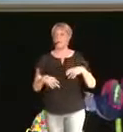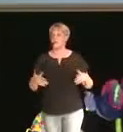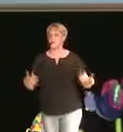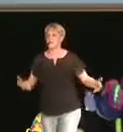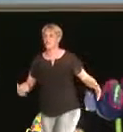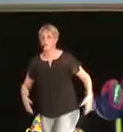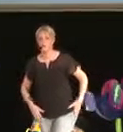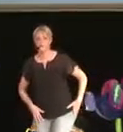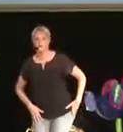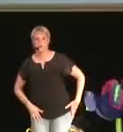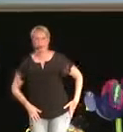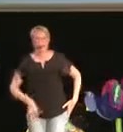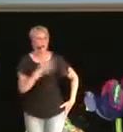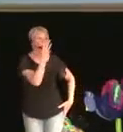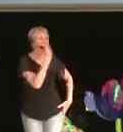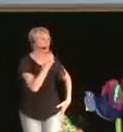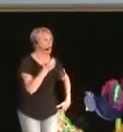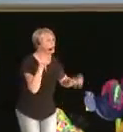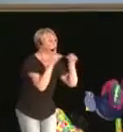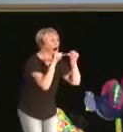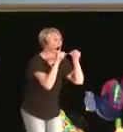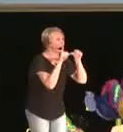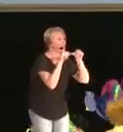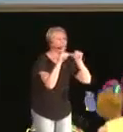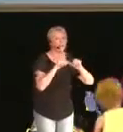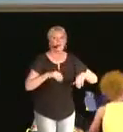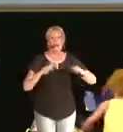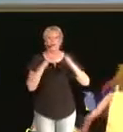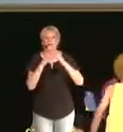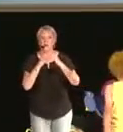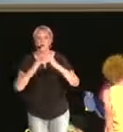Et dites-moi, que fait le loup arrivé à la maison?